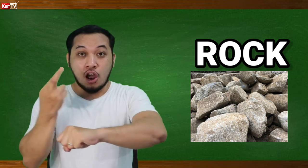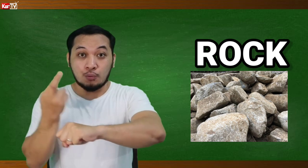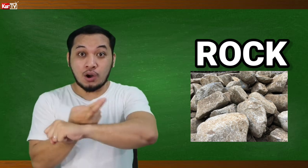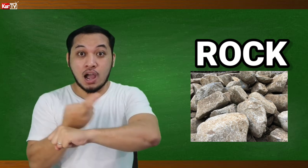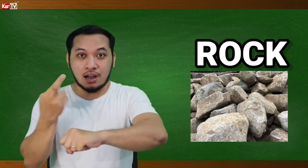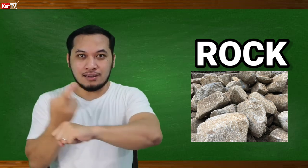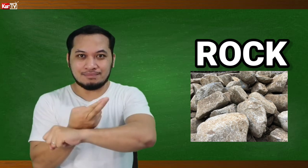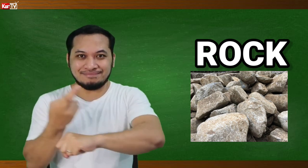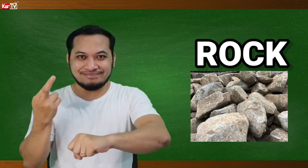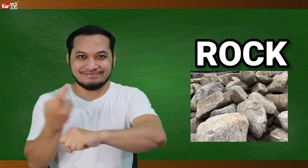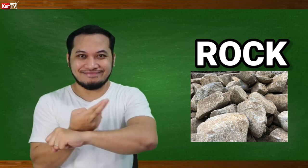rock